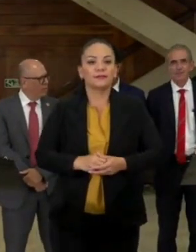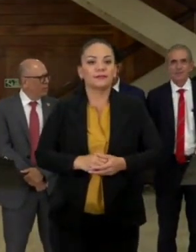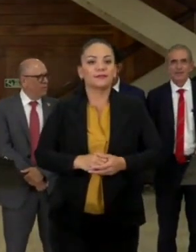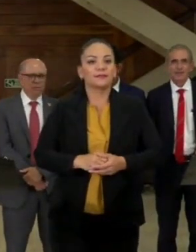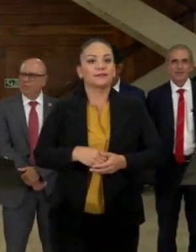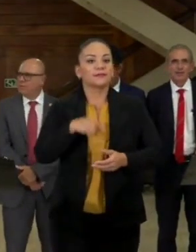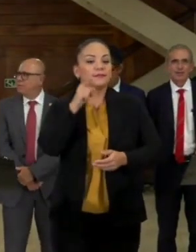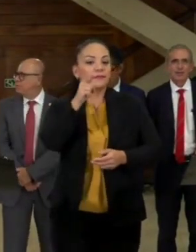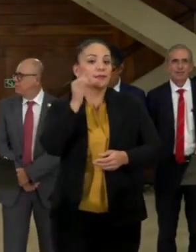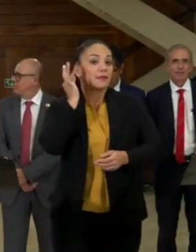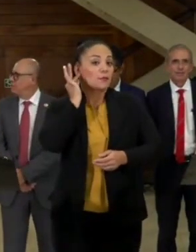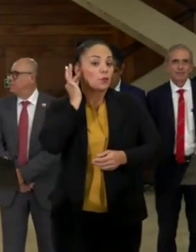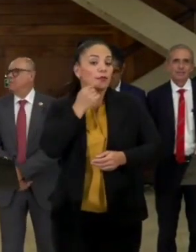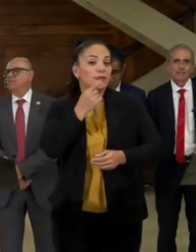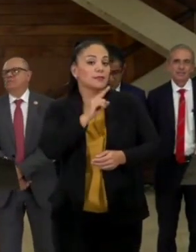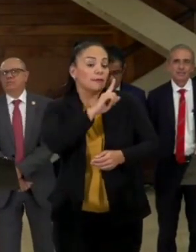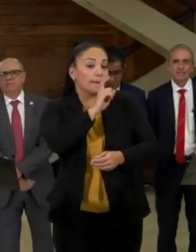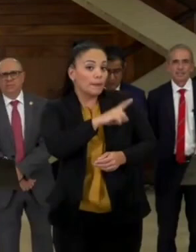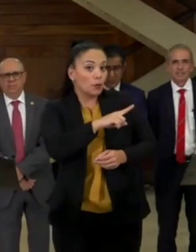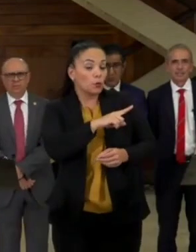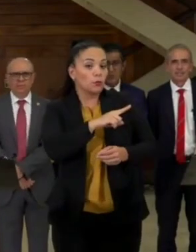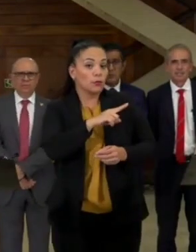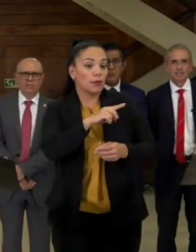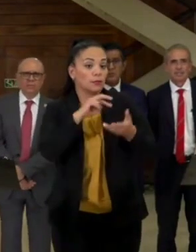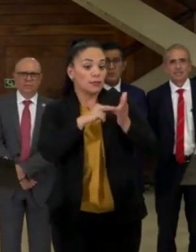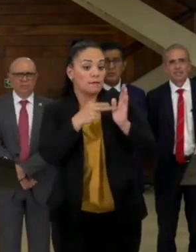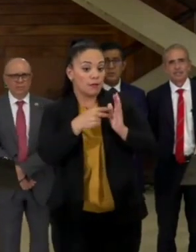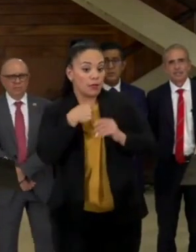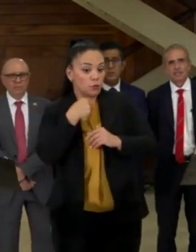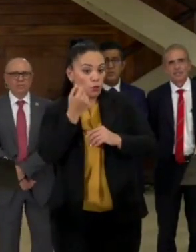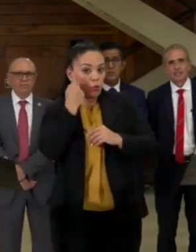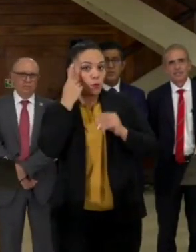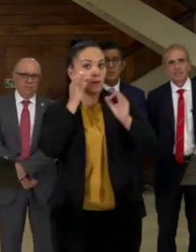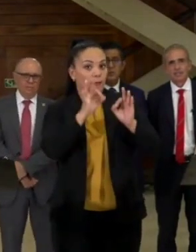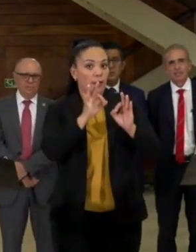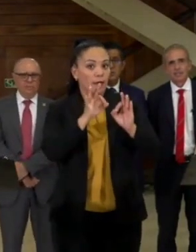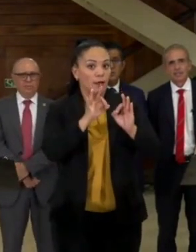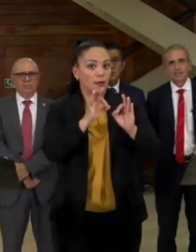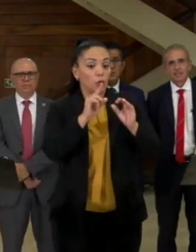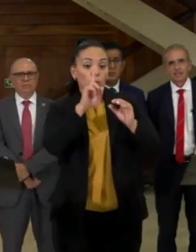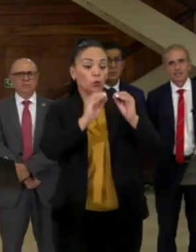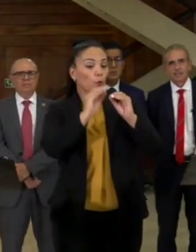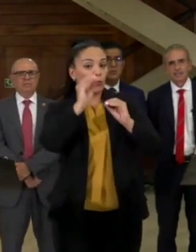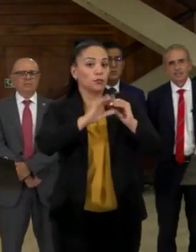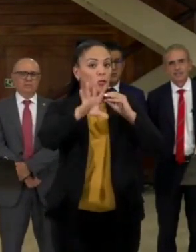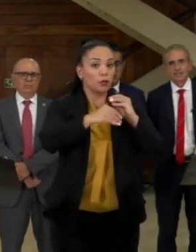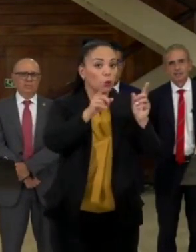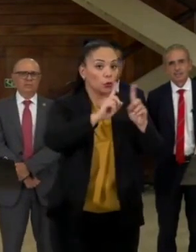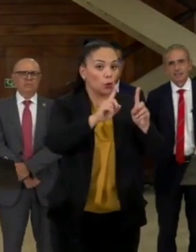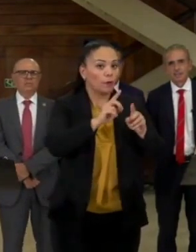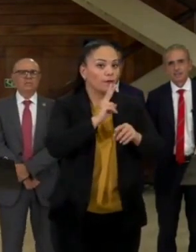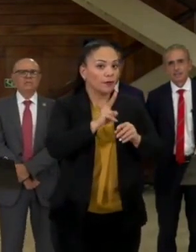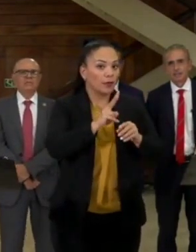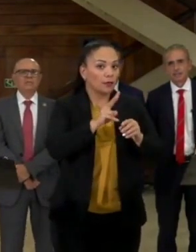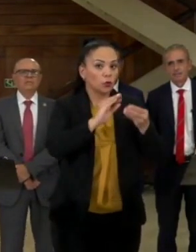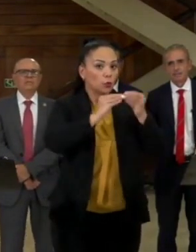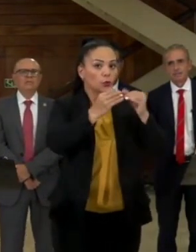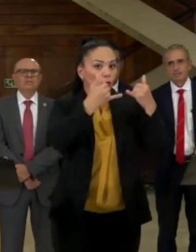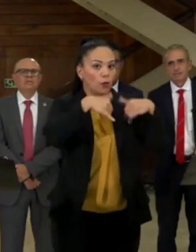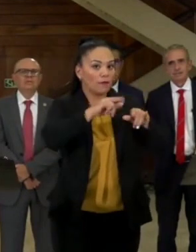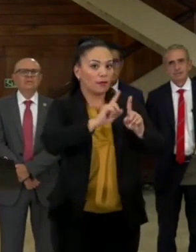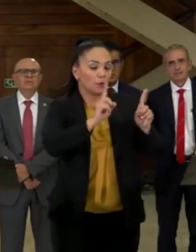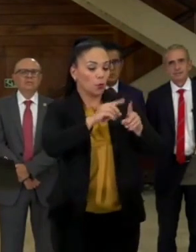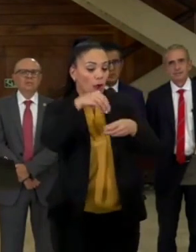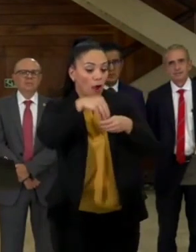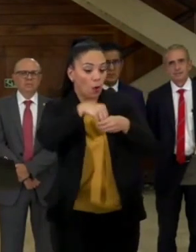No, básicamente, a ver si entendí bien, entonces no están dando los números para ese 1% que falta del 2023, ¿es así? ¿No es suficiente el